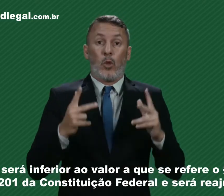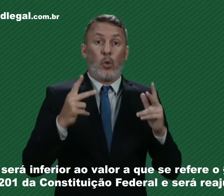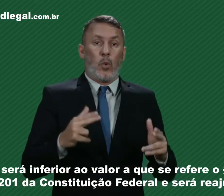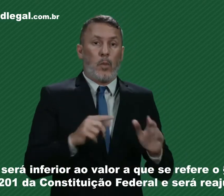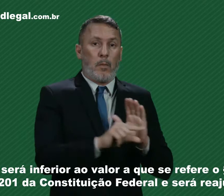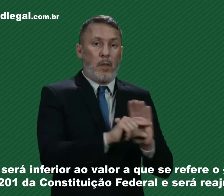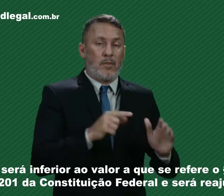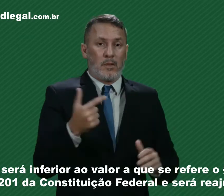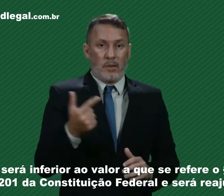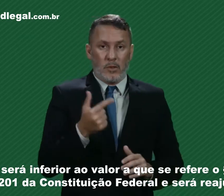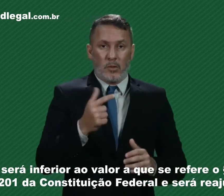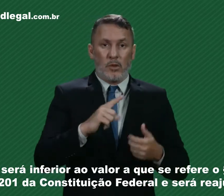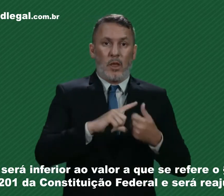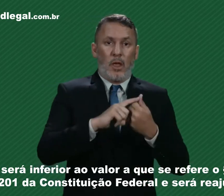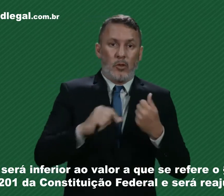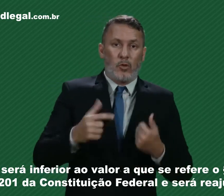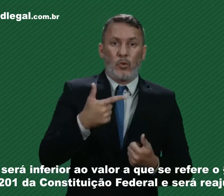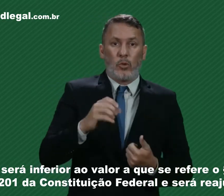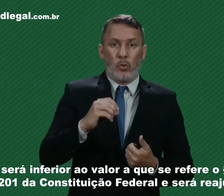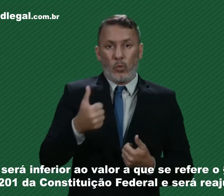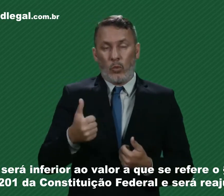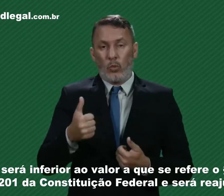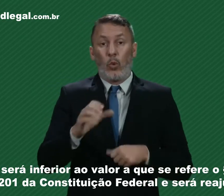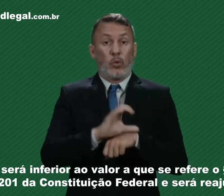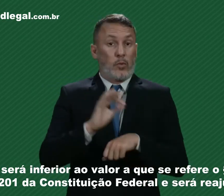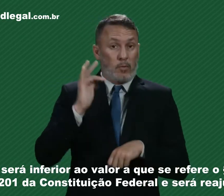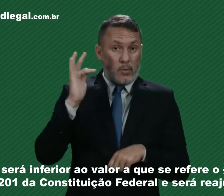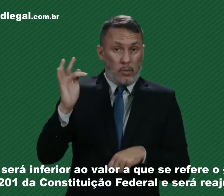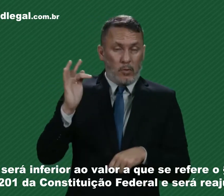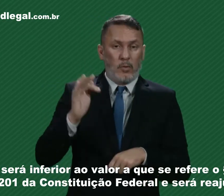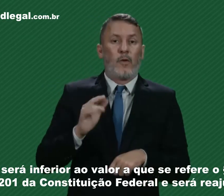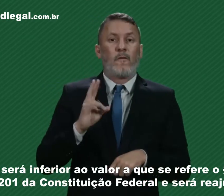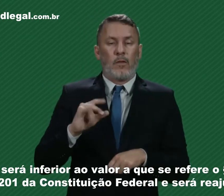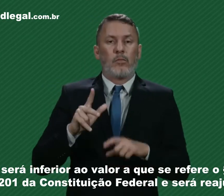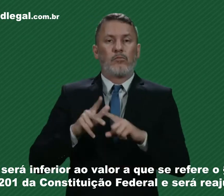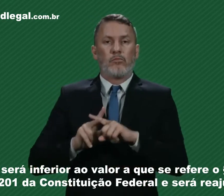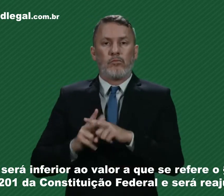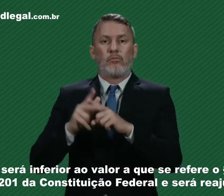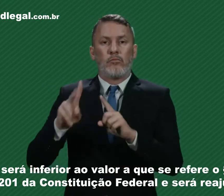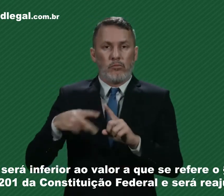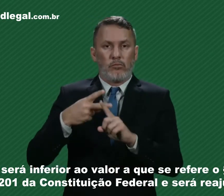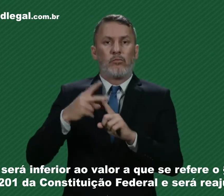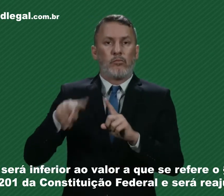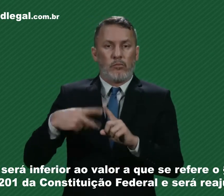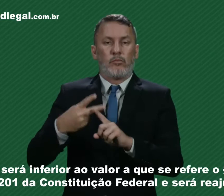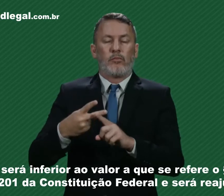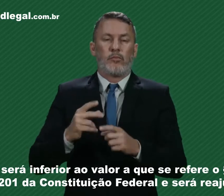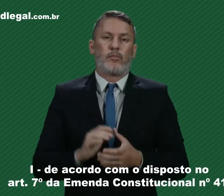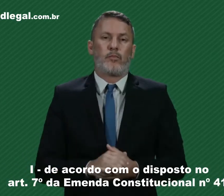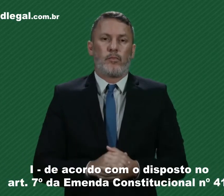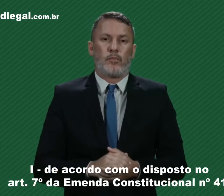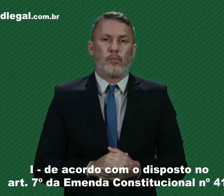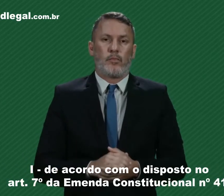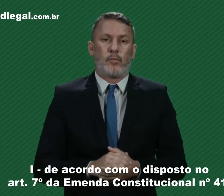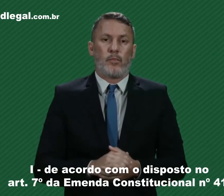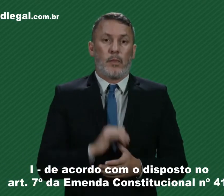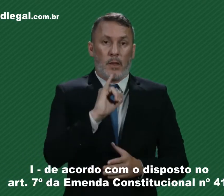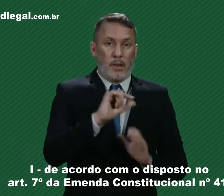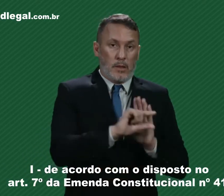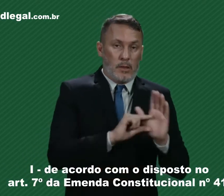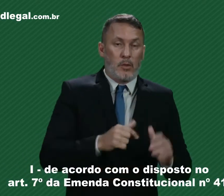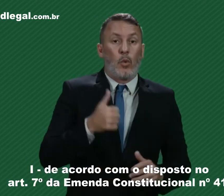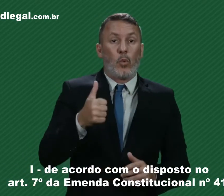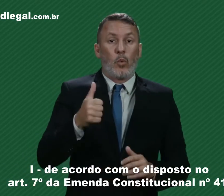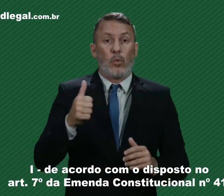o parágrafo 2º do artigo 201 da Constituição Federal e será reajustado. Inciso 1.